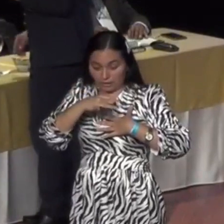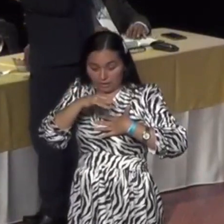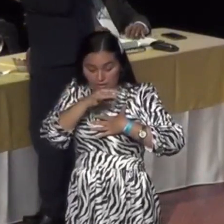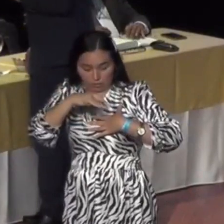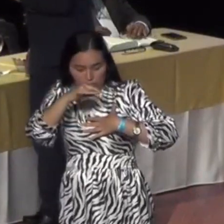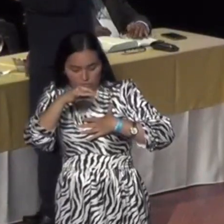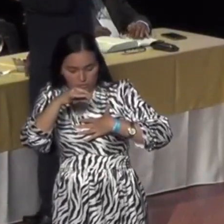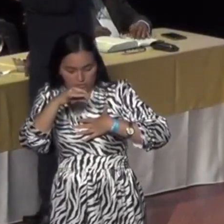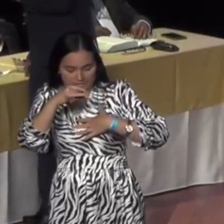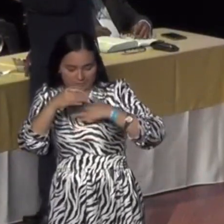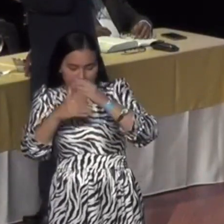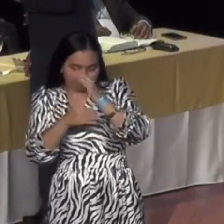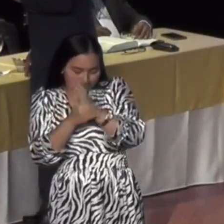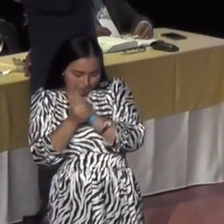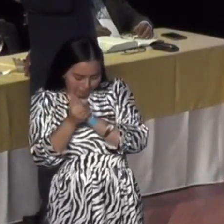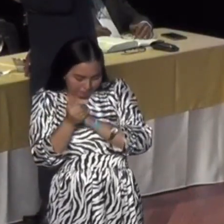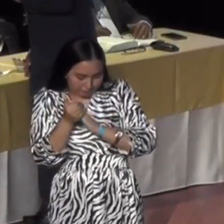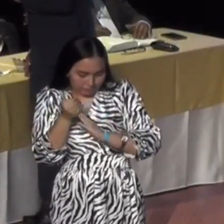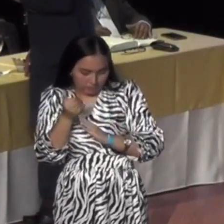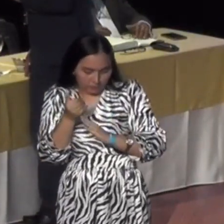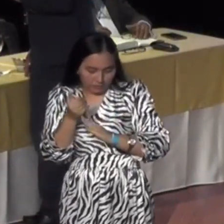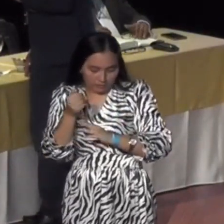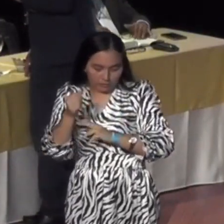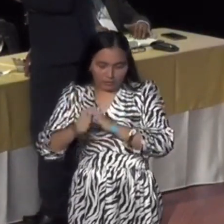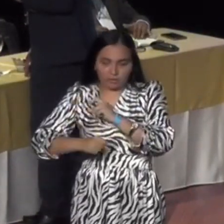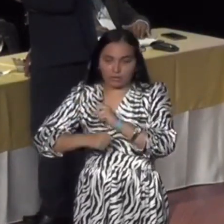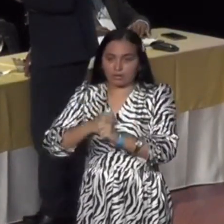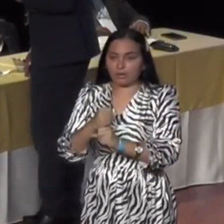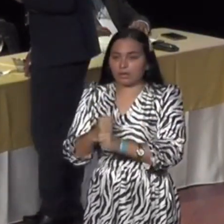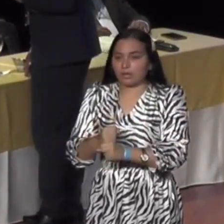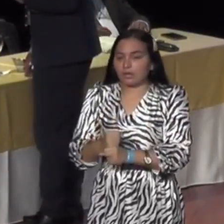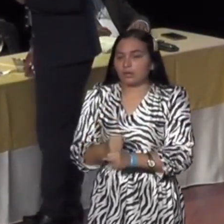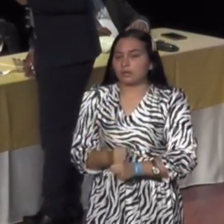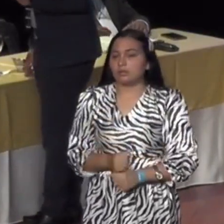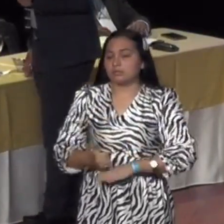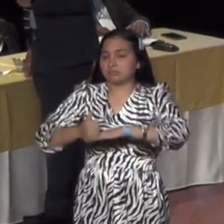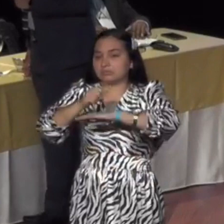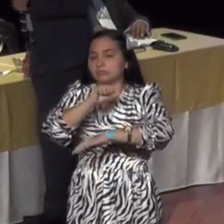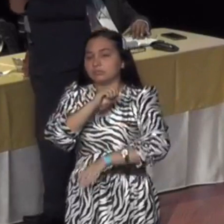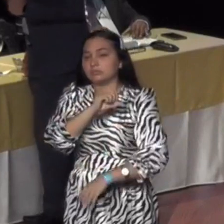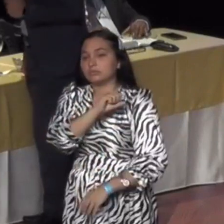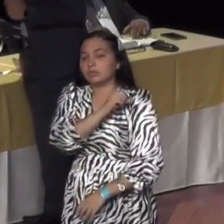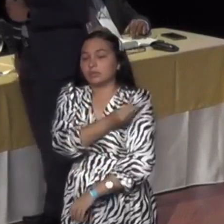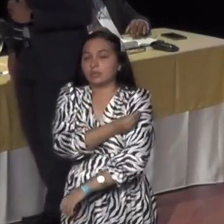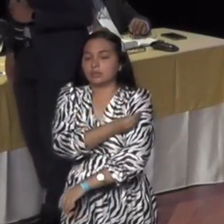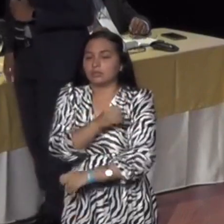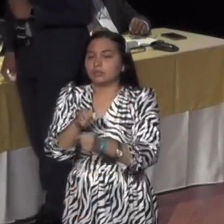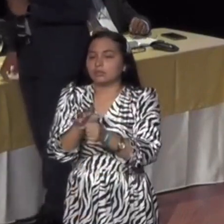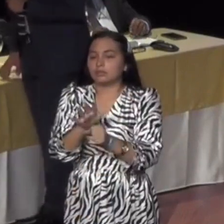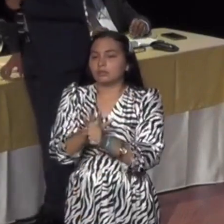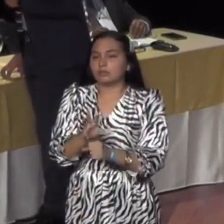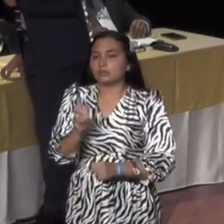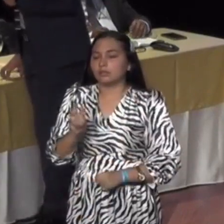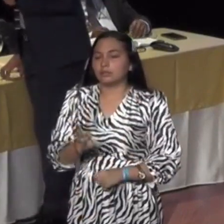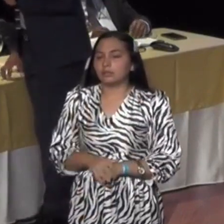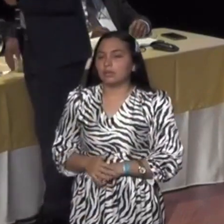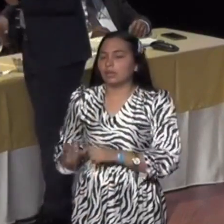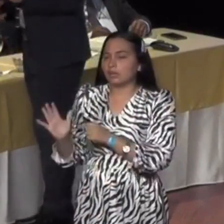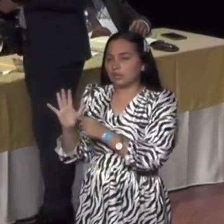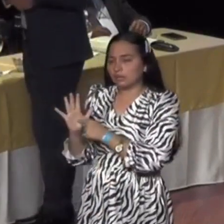espíritu. Año 2003, era el supervisor del distrito. Yo estaba ahí en el estadio metropolitano con una chaza, hermano